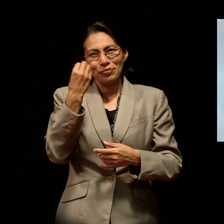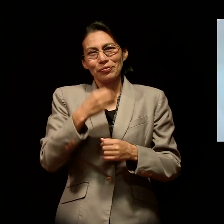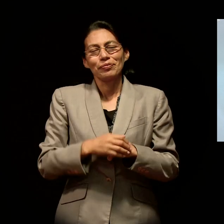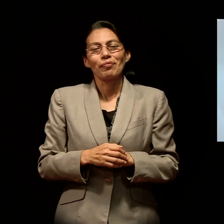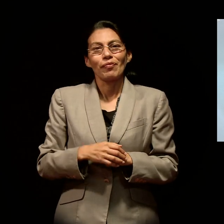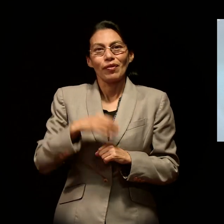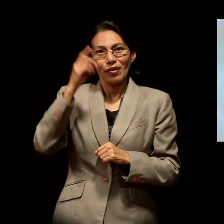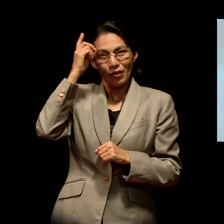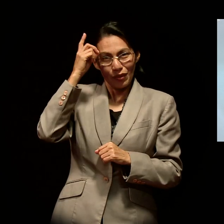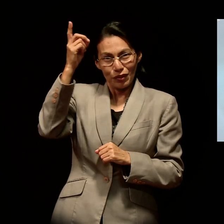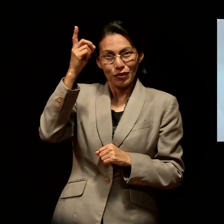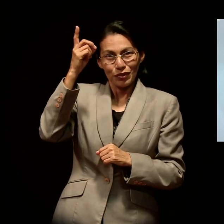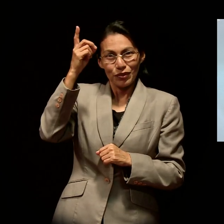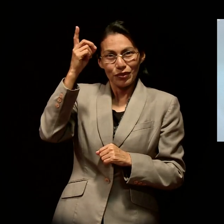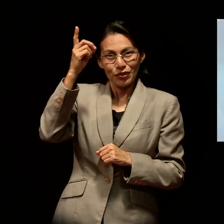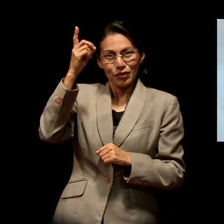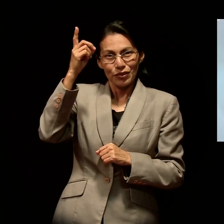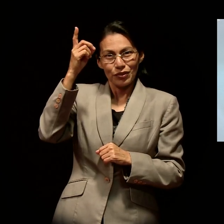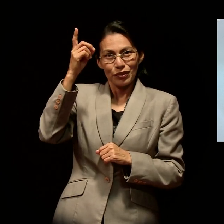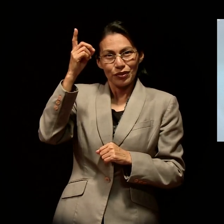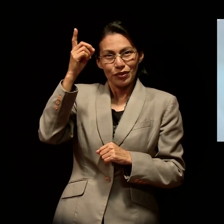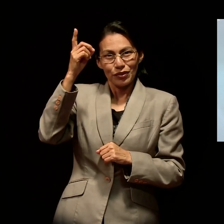del Dios